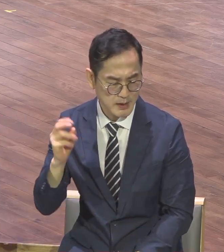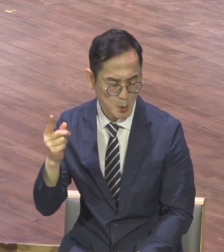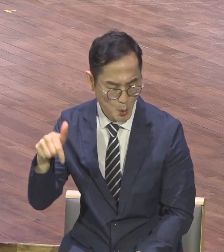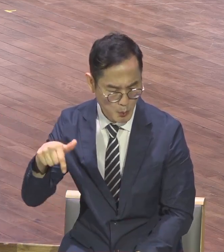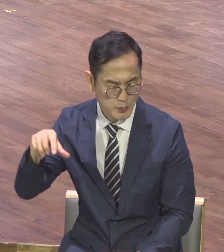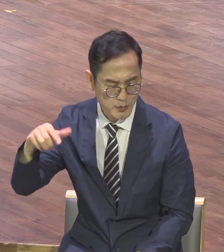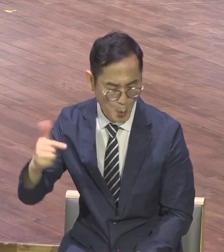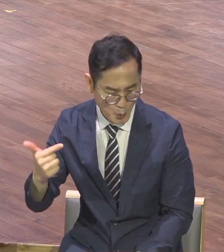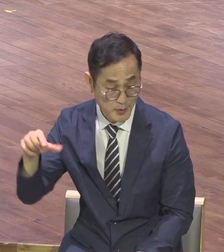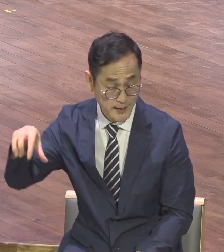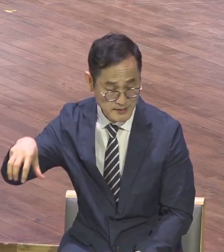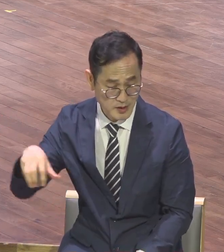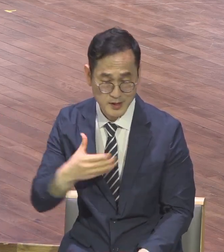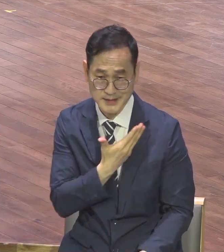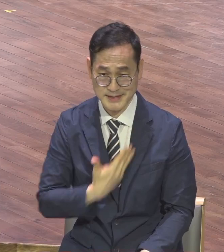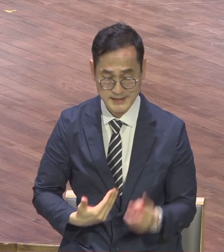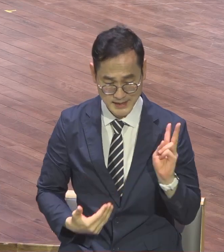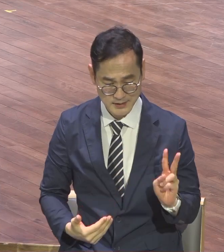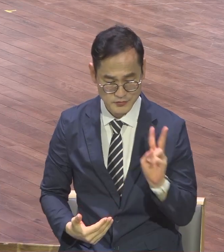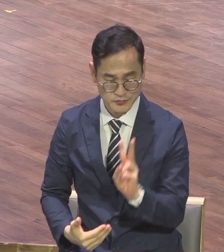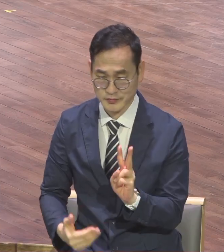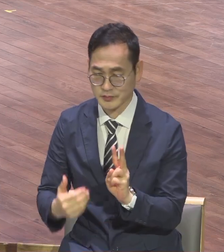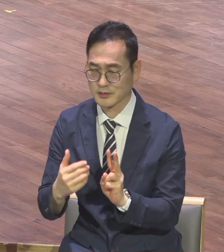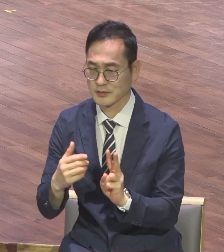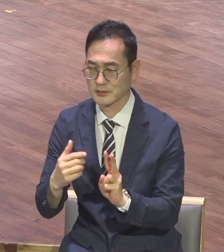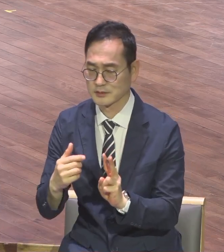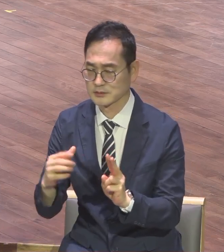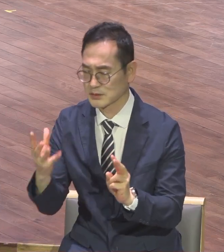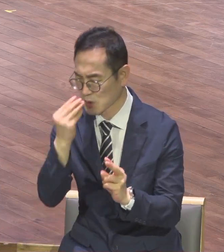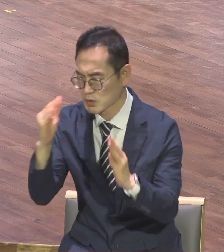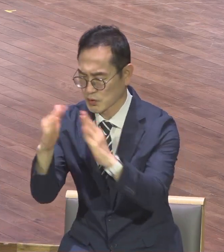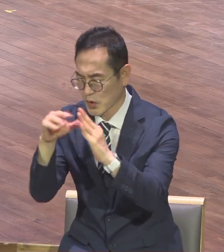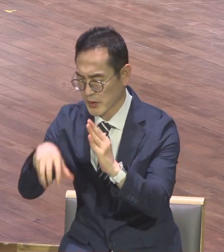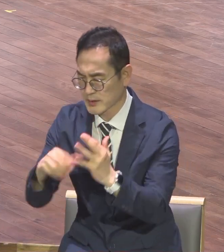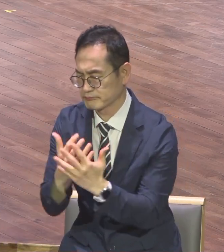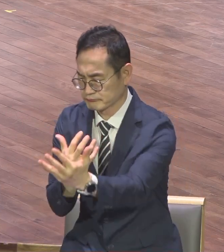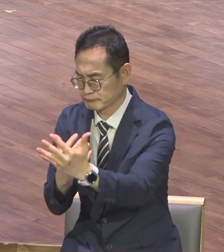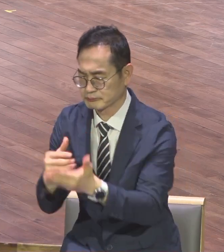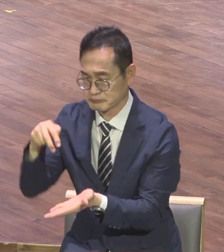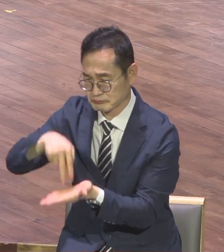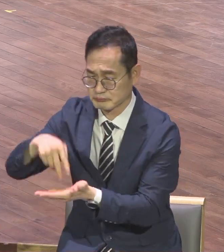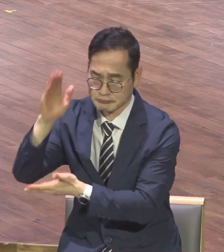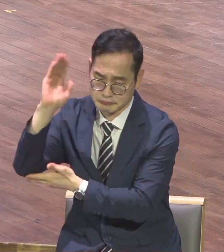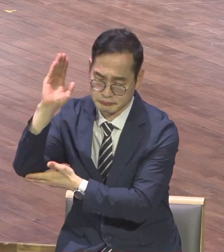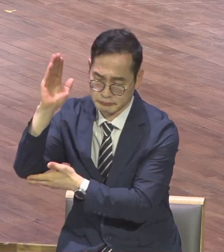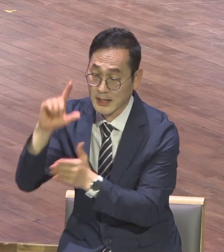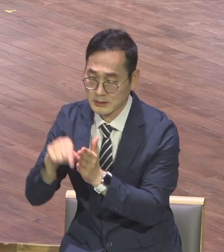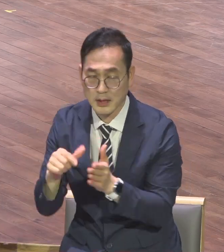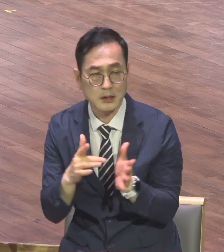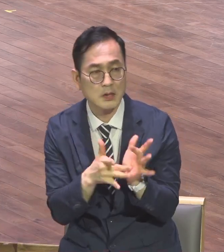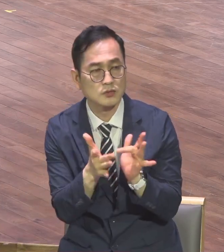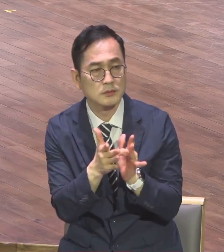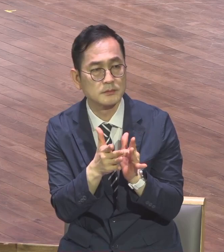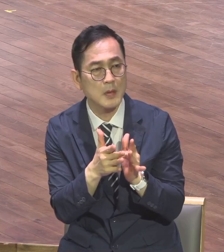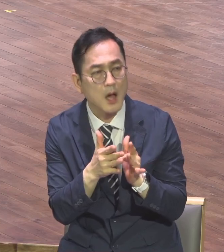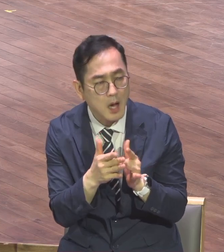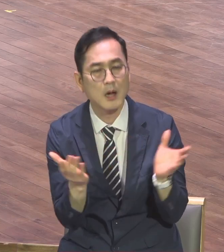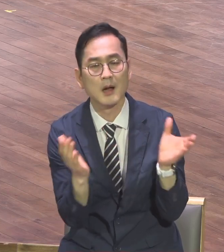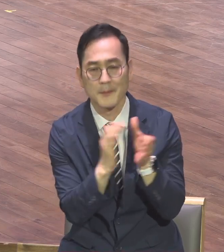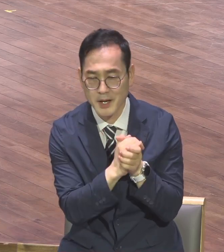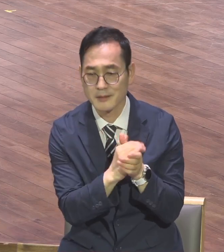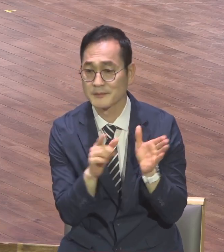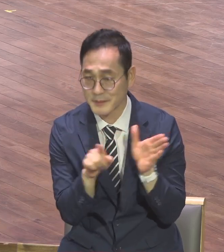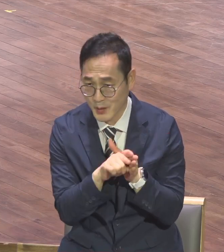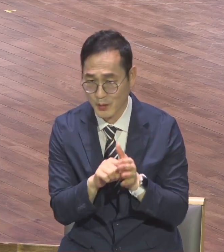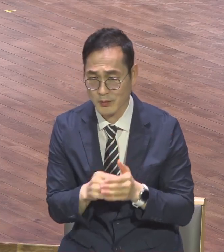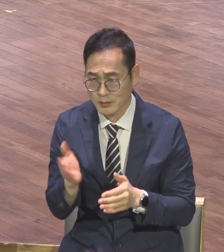함께 유대인의 회당에 들어가 말하니 유대와 헬라의 허다한 무리가 믿더라. 그러나 순종하지 아니한 유대인들이 이방인들의